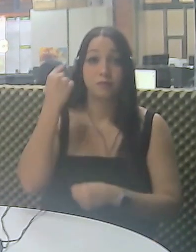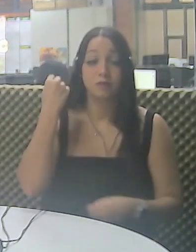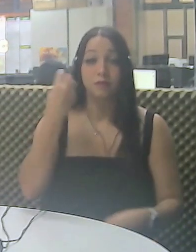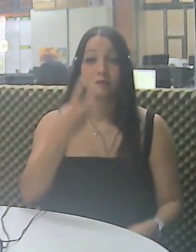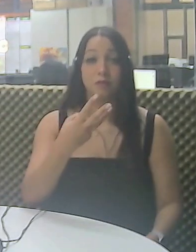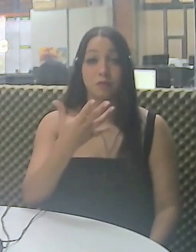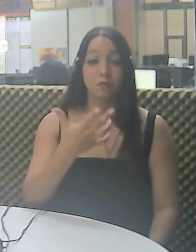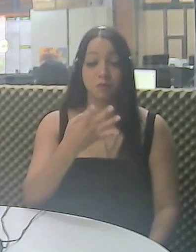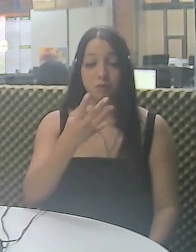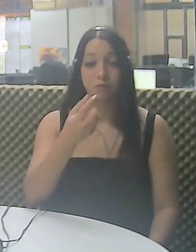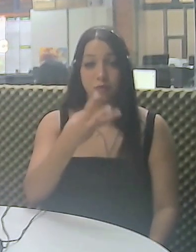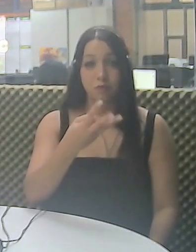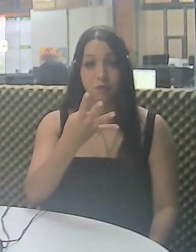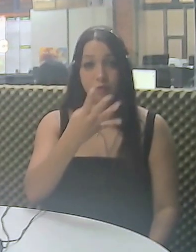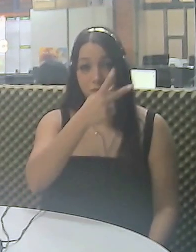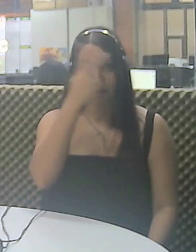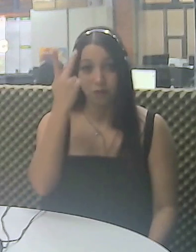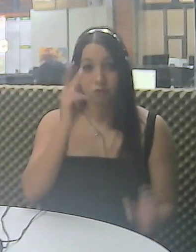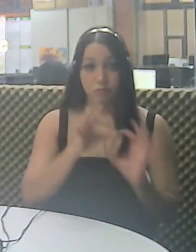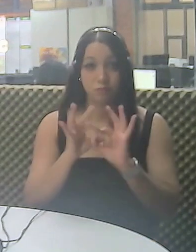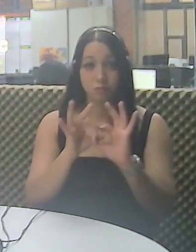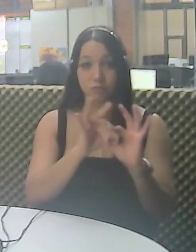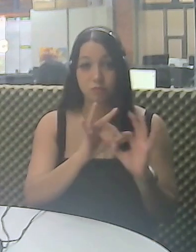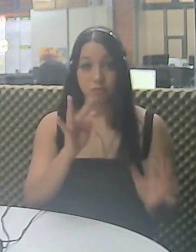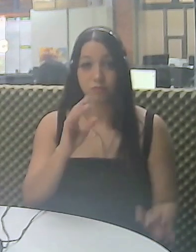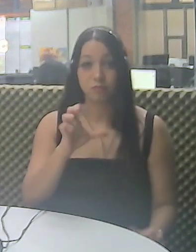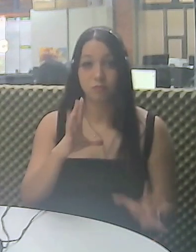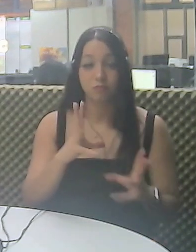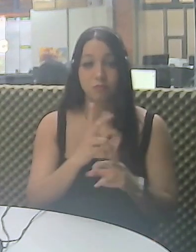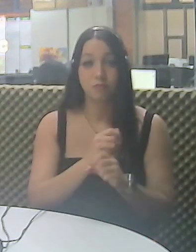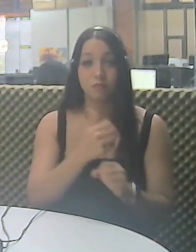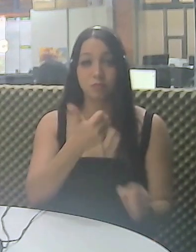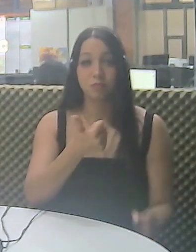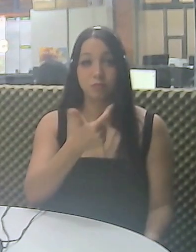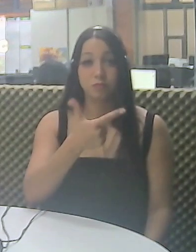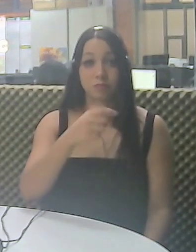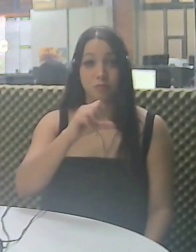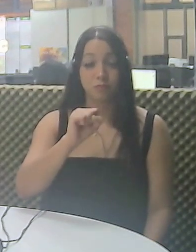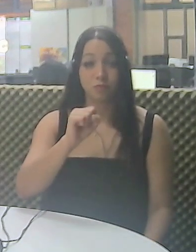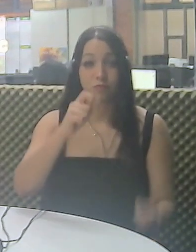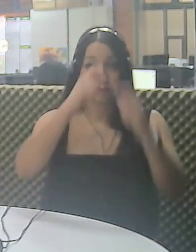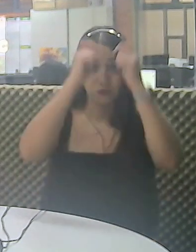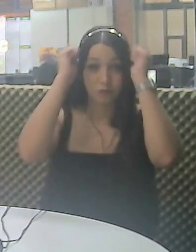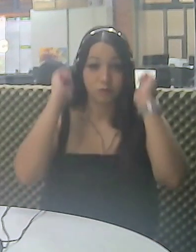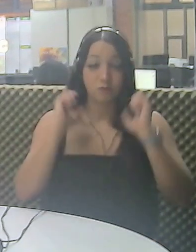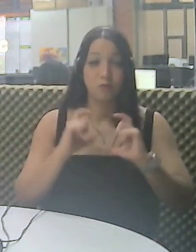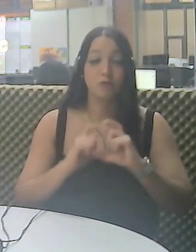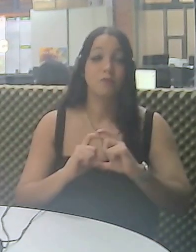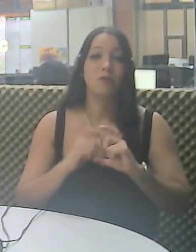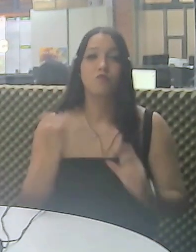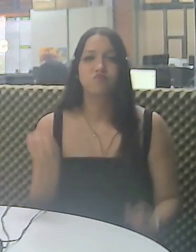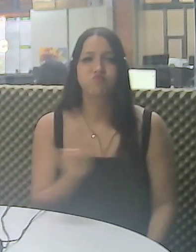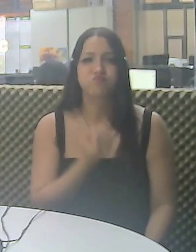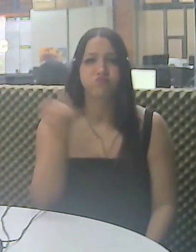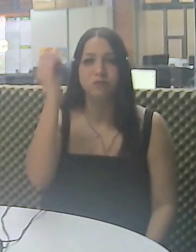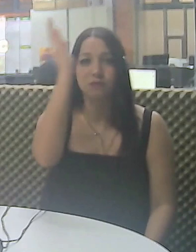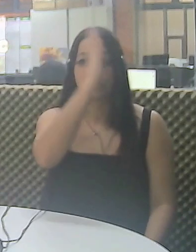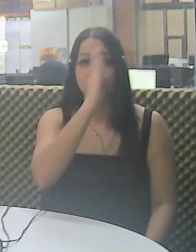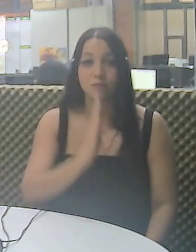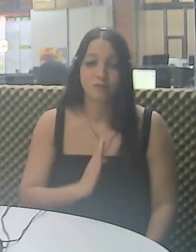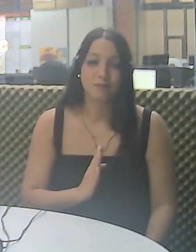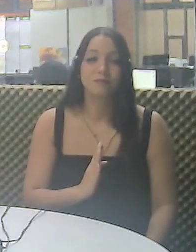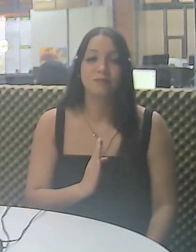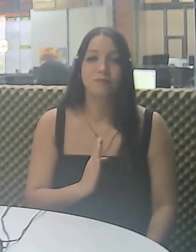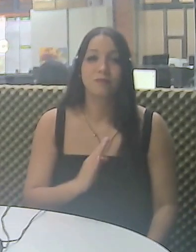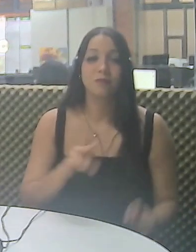34 atletas de equipes parceiras da Futel somaram 128 medalhas em importantes competições nacionais